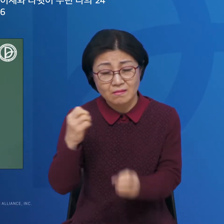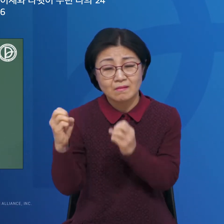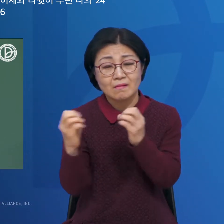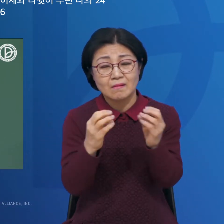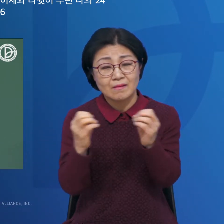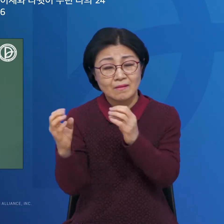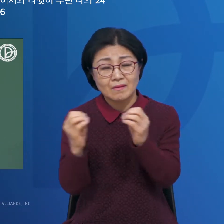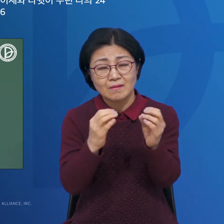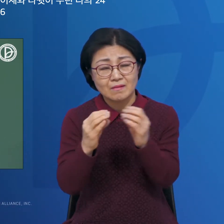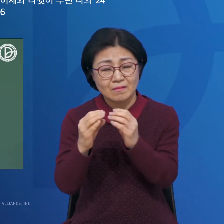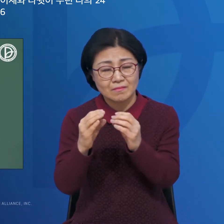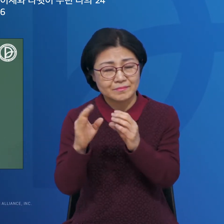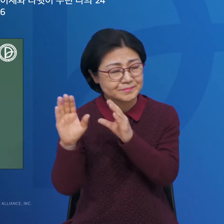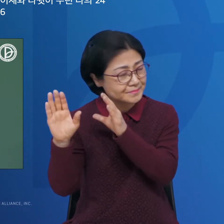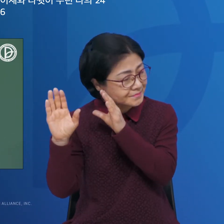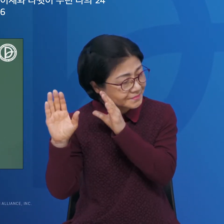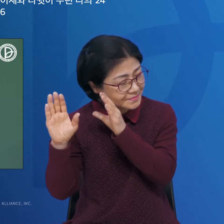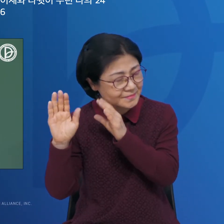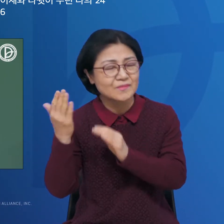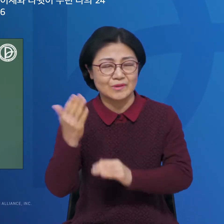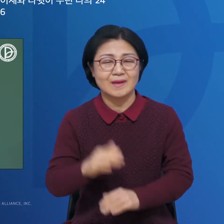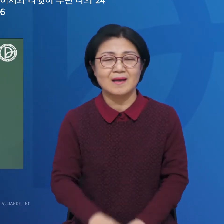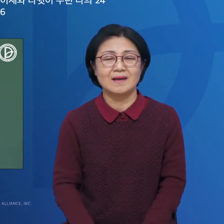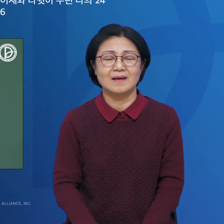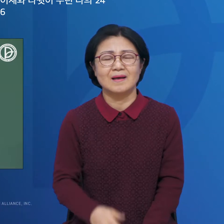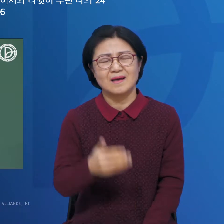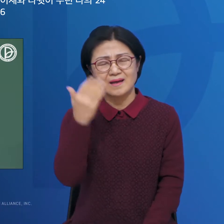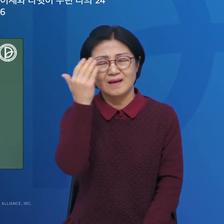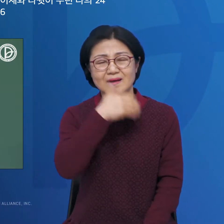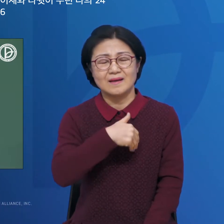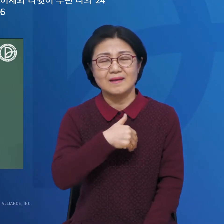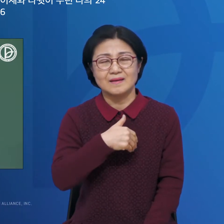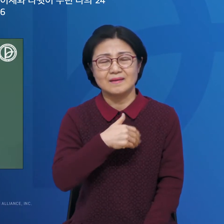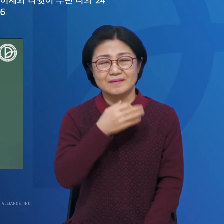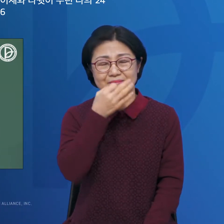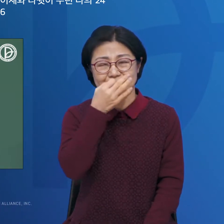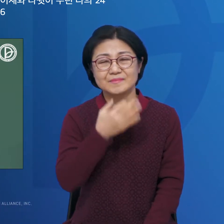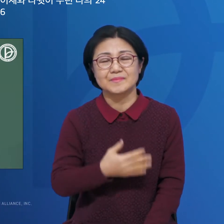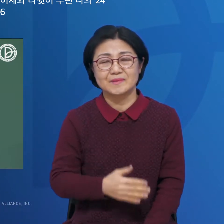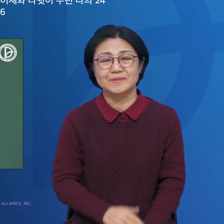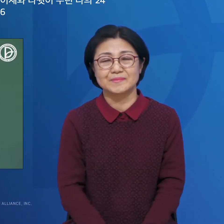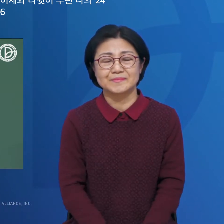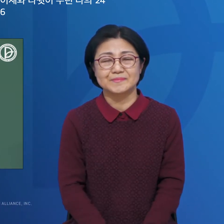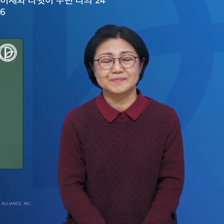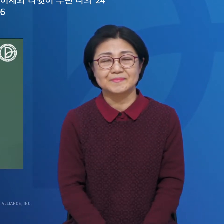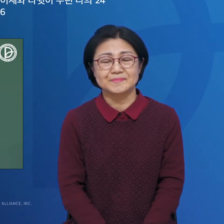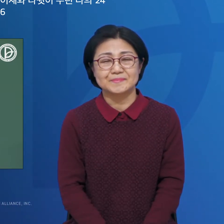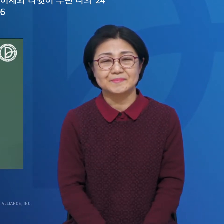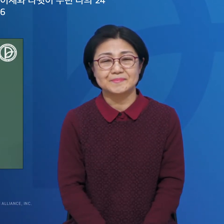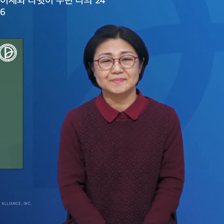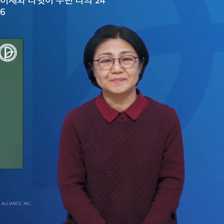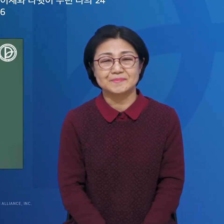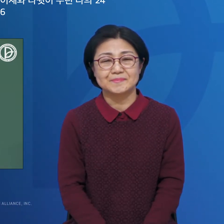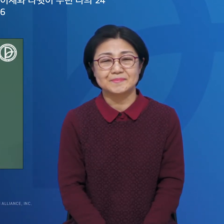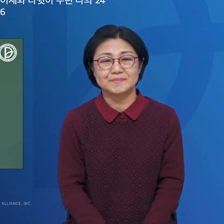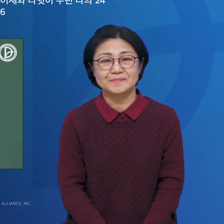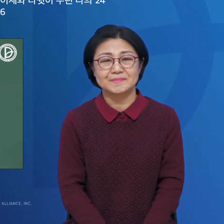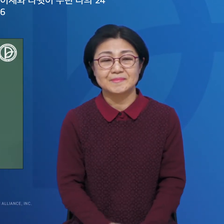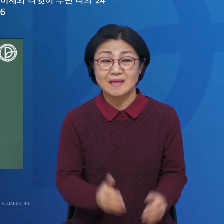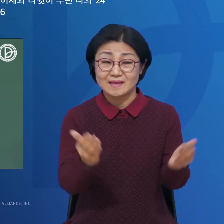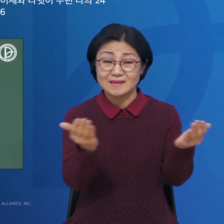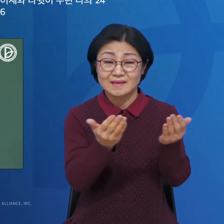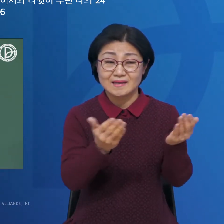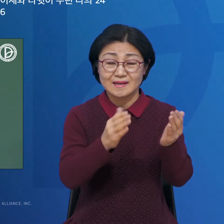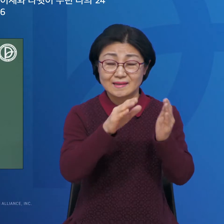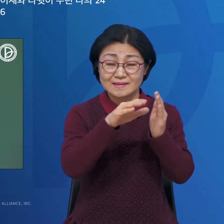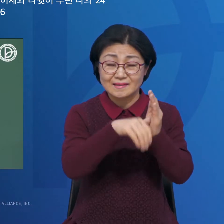they are having difficulty with. 힘들겠구나. 뭐 대부분 얘기가 막 직장 안에서 힘들고 누가 같고 막 너무 힘든 얘기들